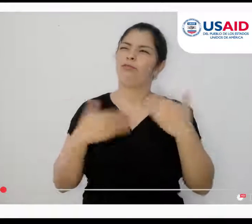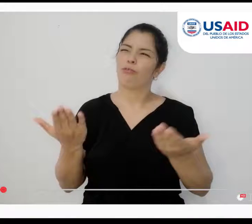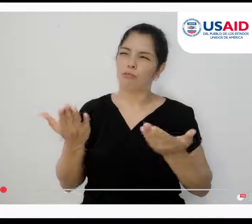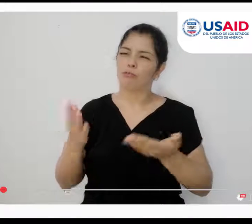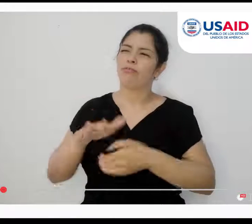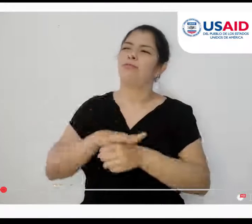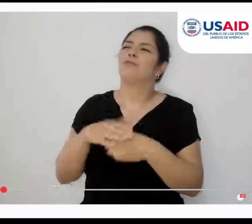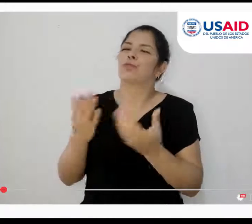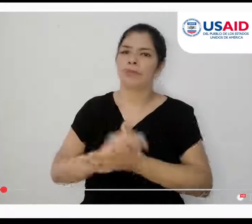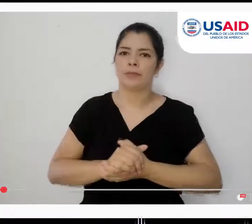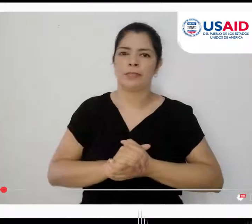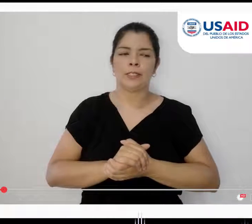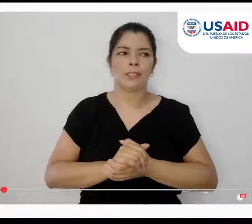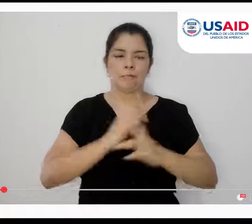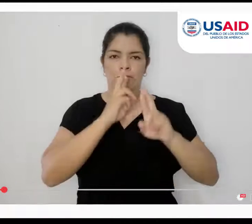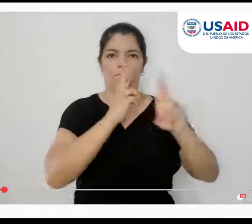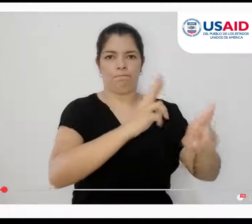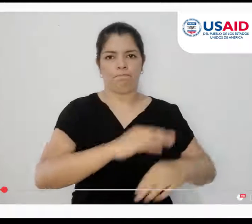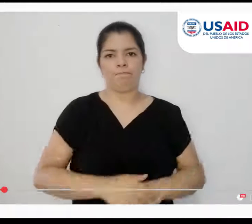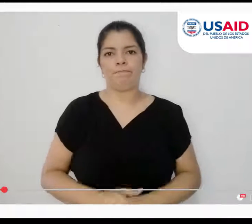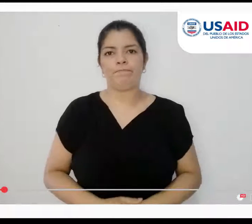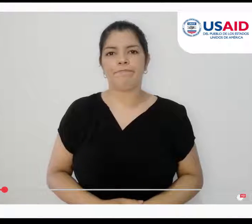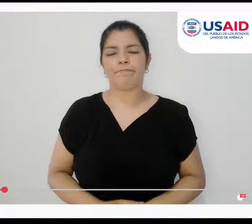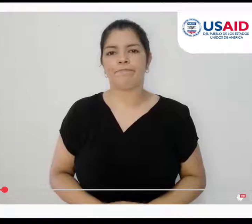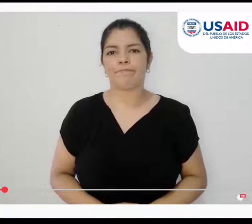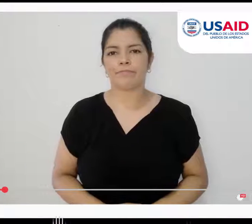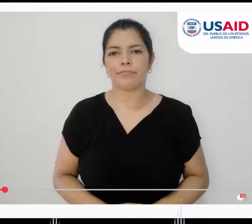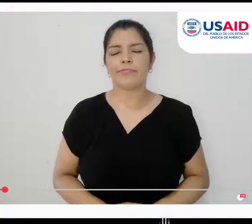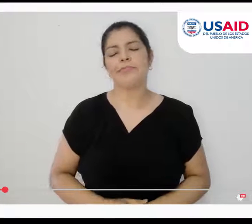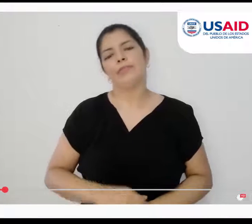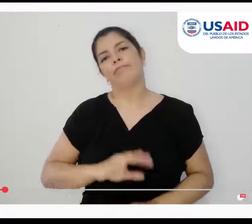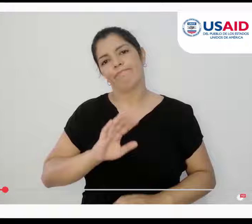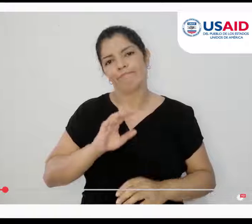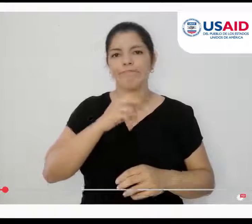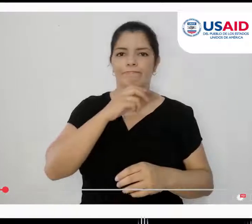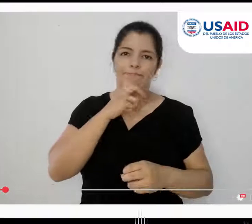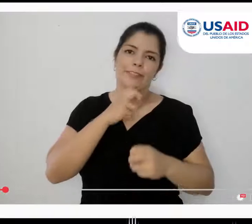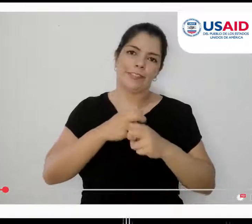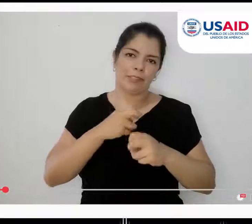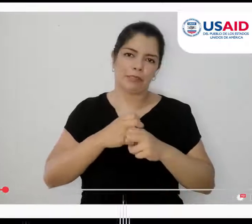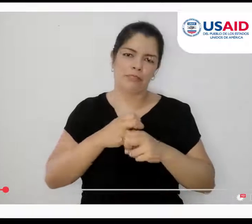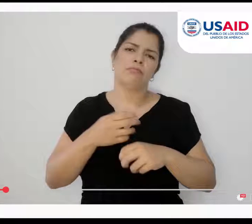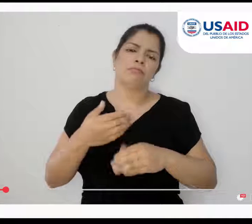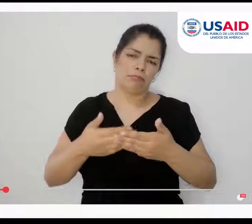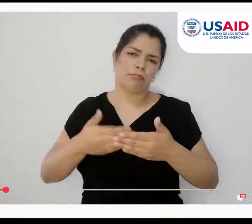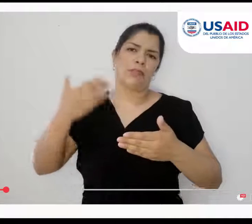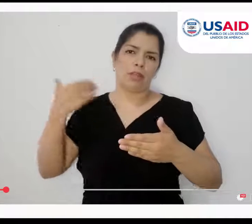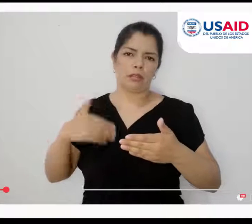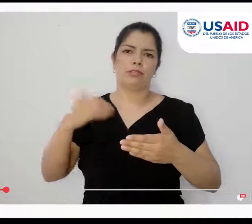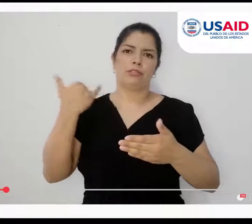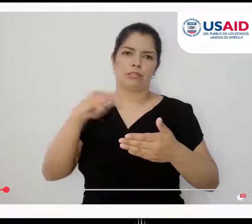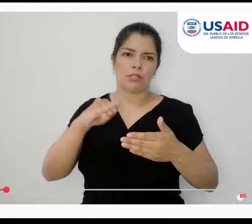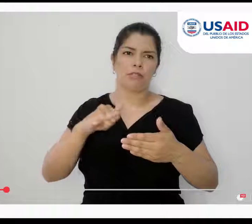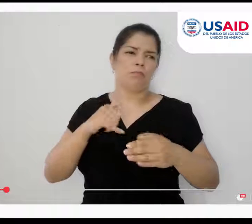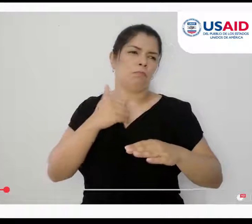situación compleja. Por más que se ha insistido, que se han